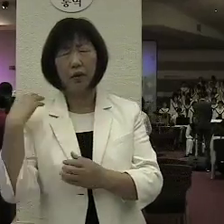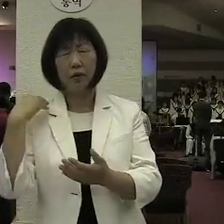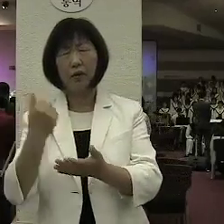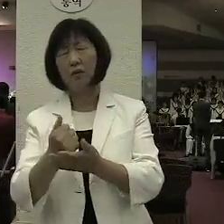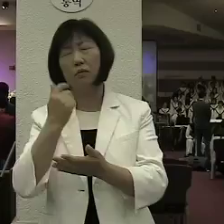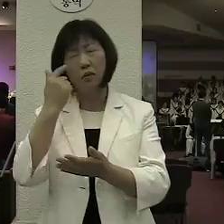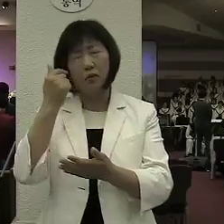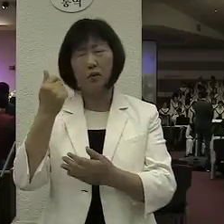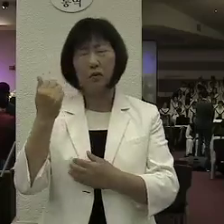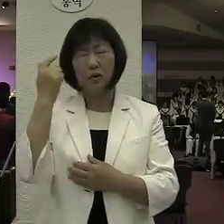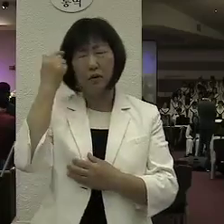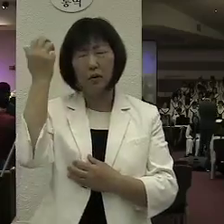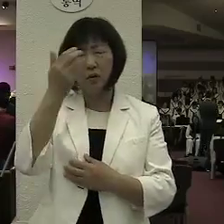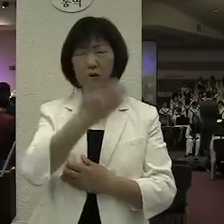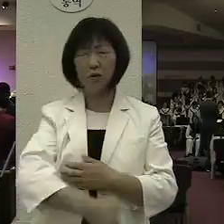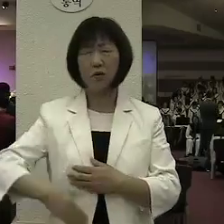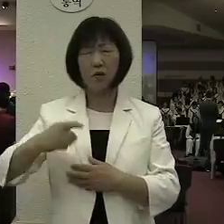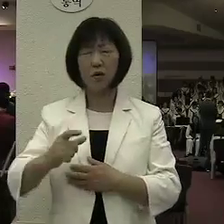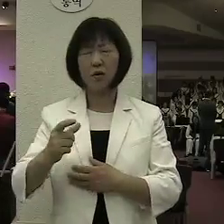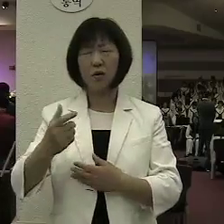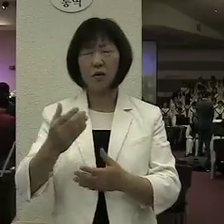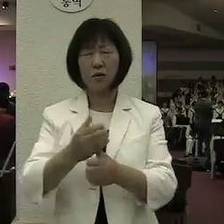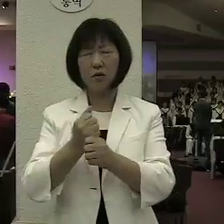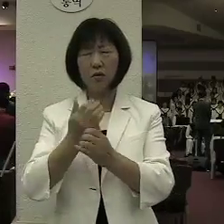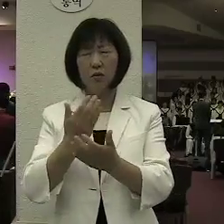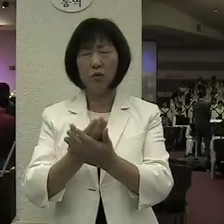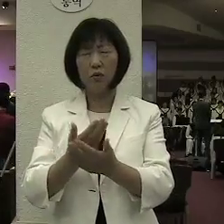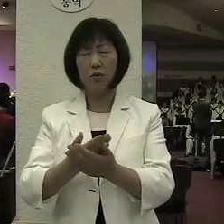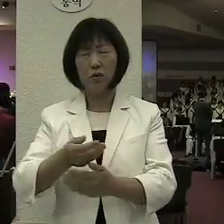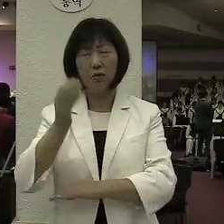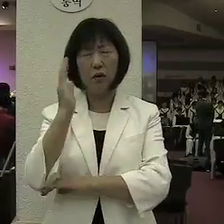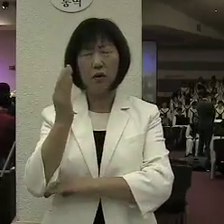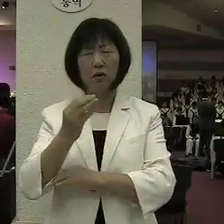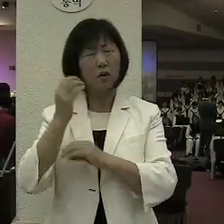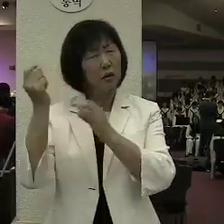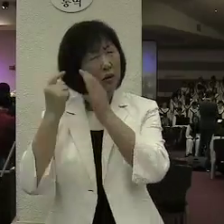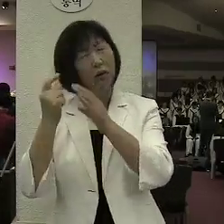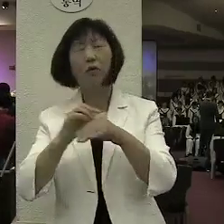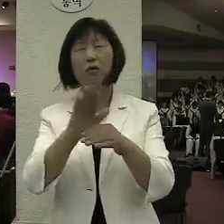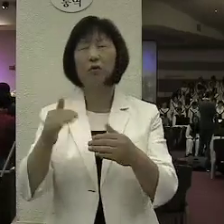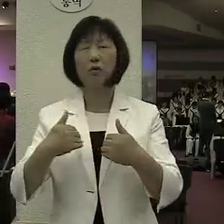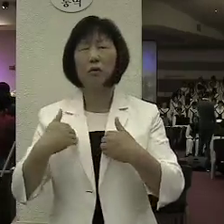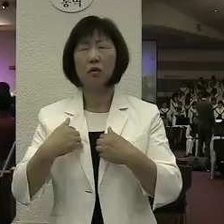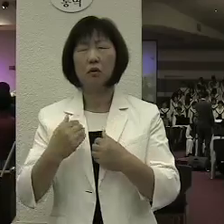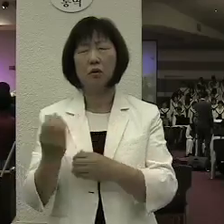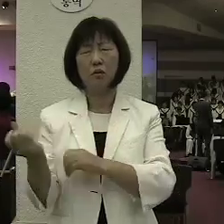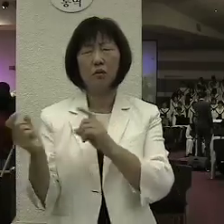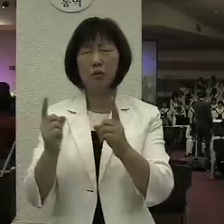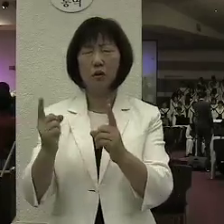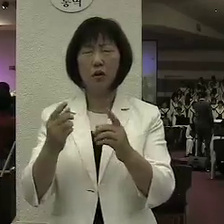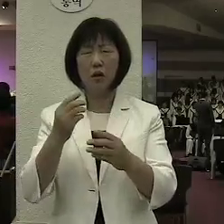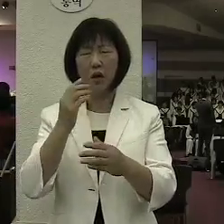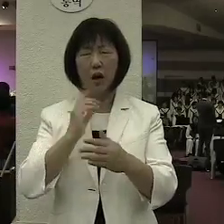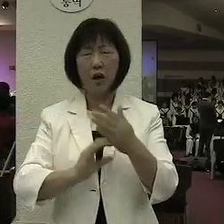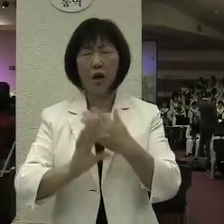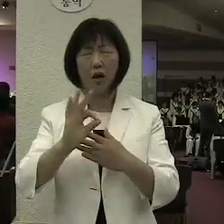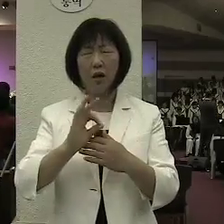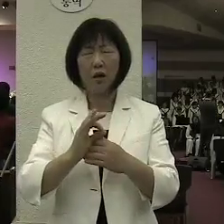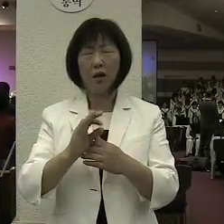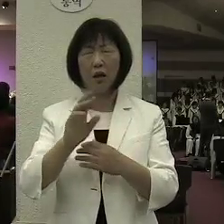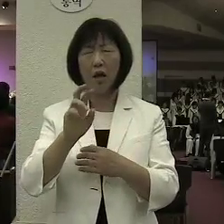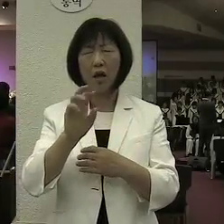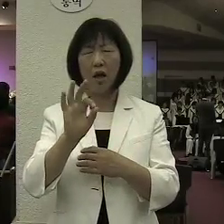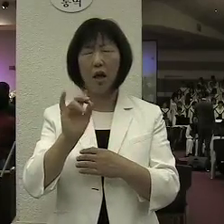목사님을 영육간에 강건하도록 붙들어 주시옵소서. 말씀을 듣는 우리들에게 구원의 아침 엠마로로